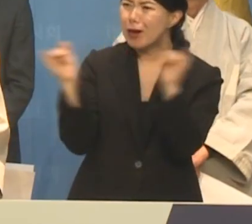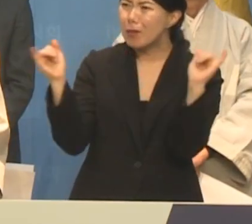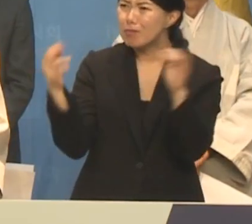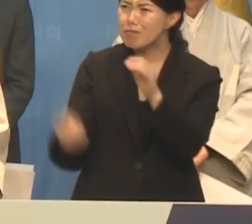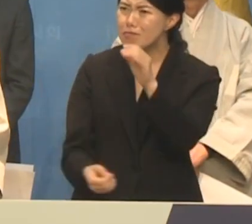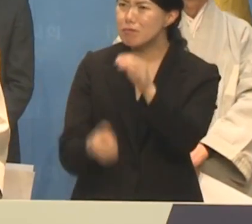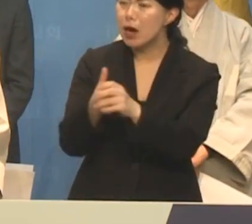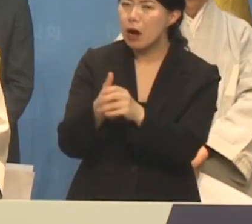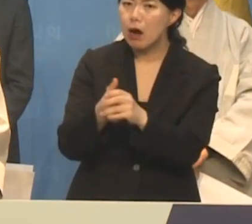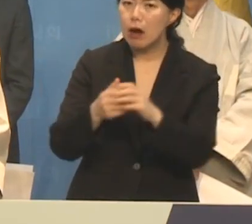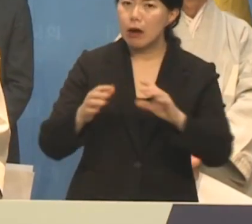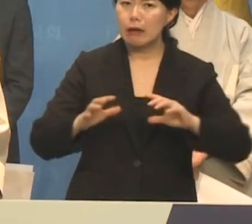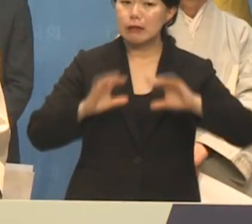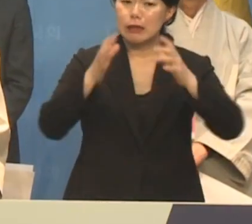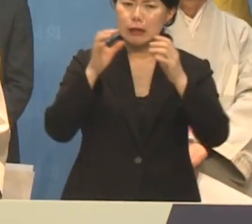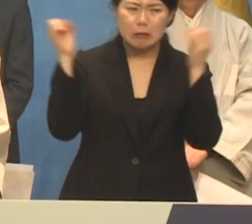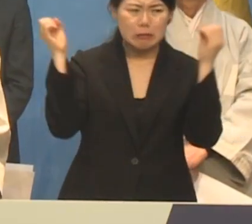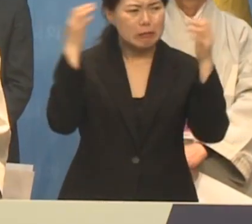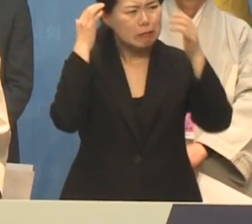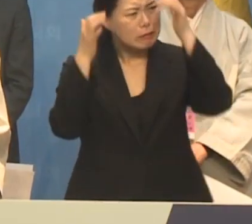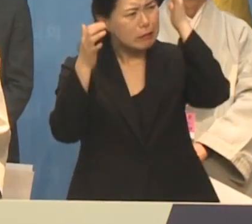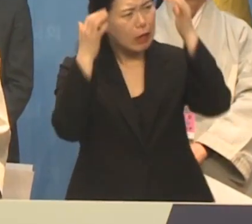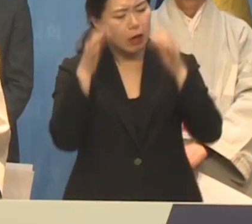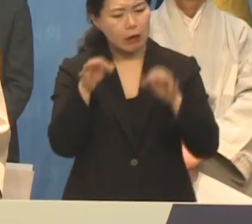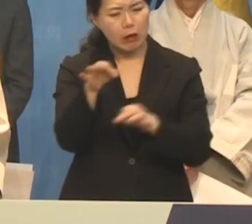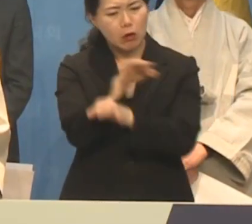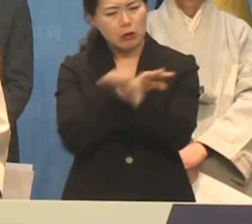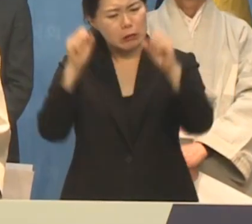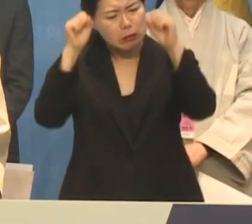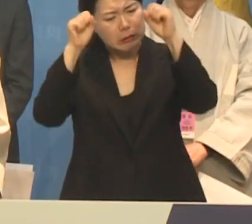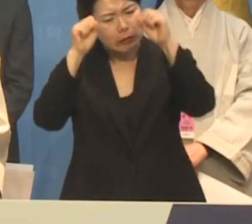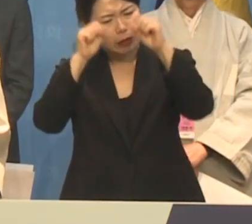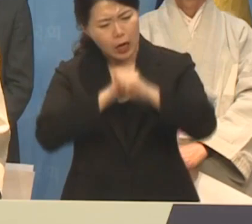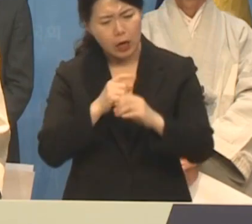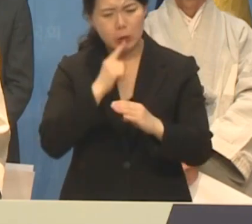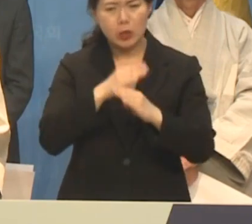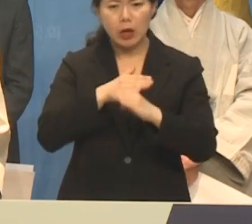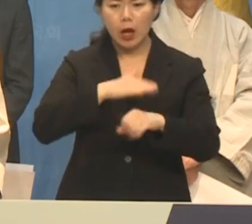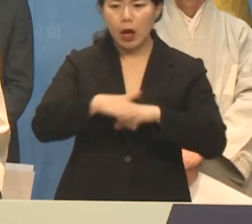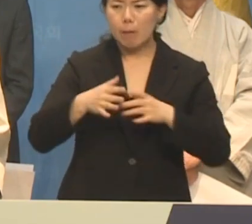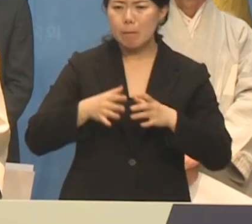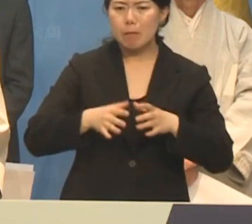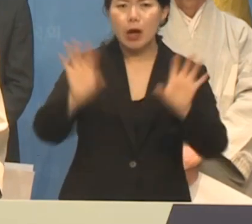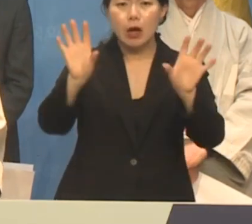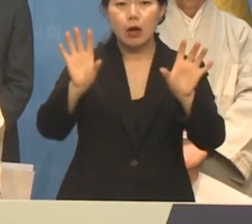이렇게 세상을 어지럽히고 경제를 망가뜨리고 민주주의를 파괴시키는,